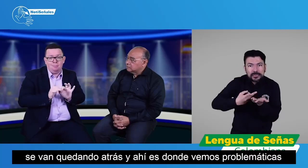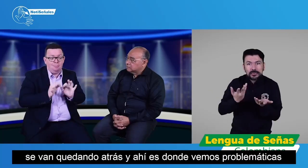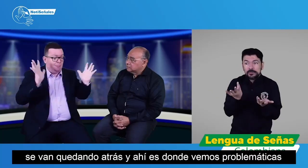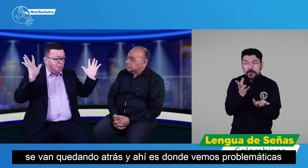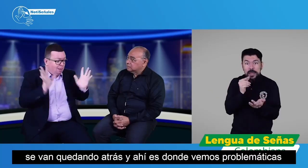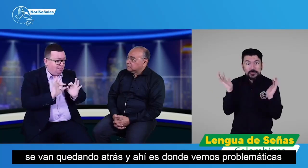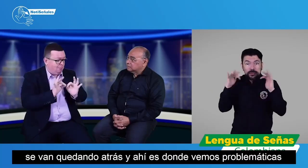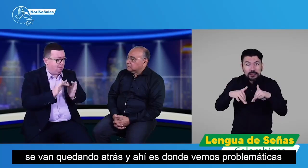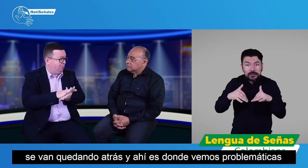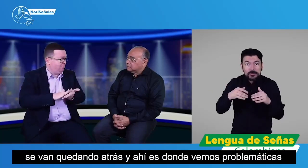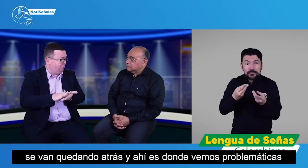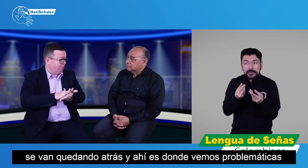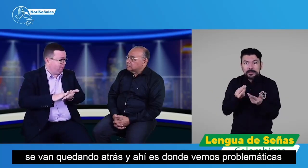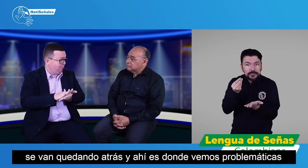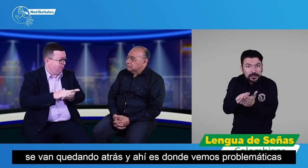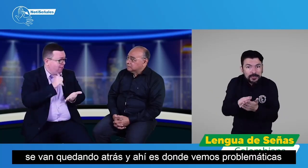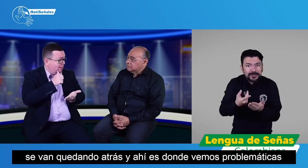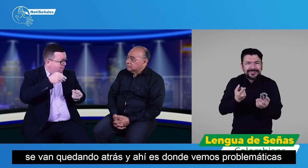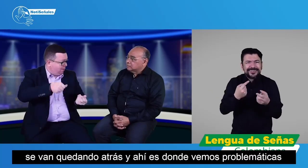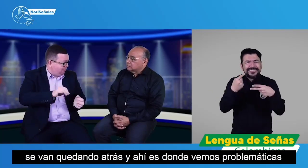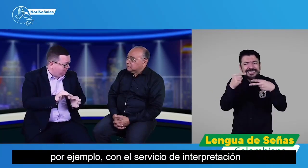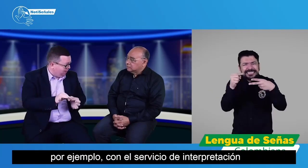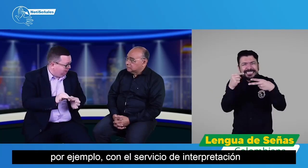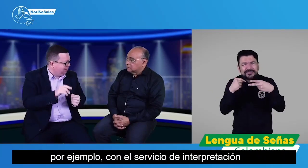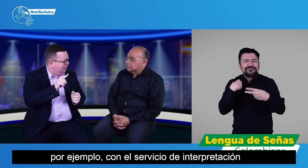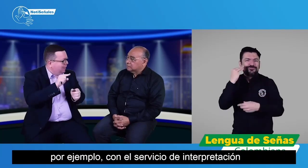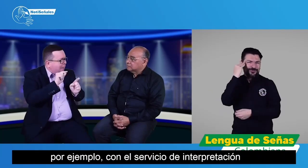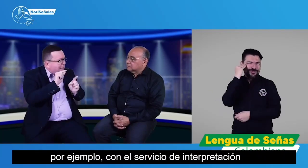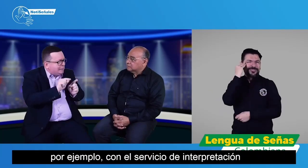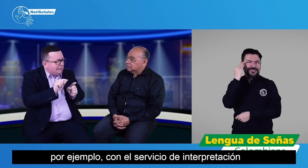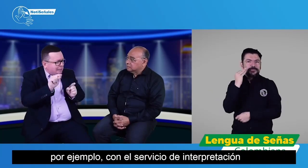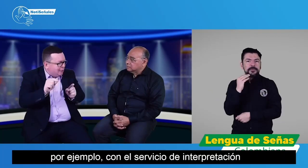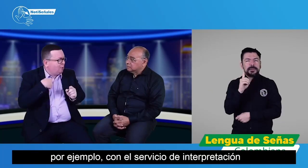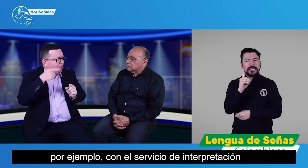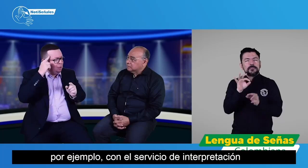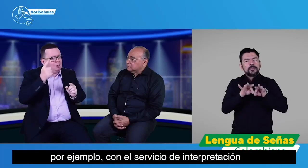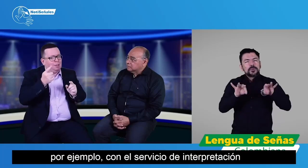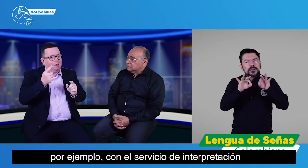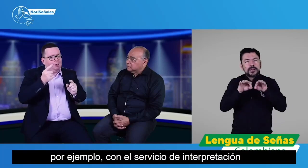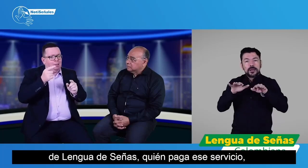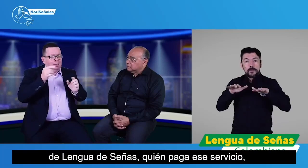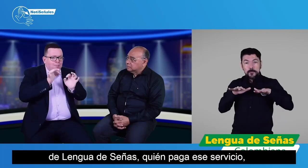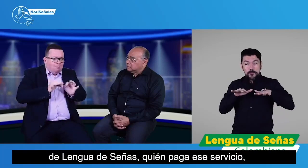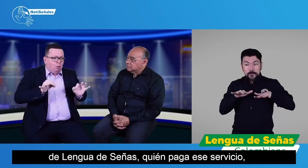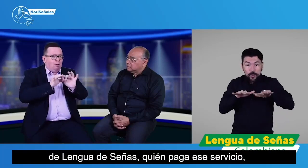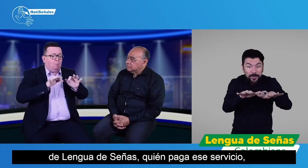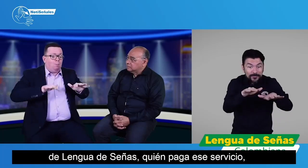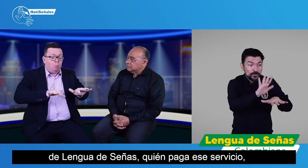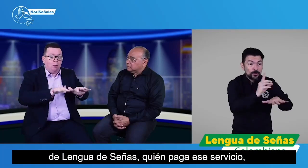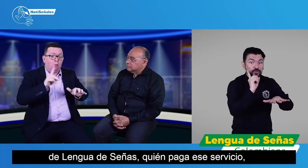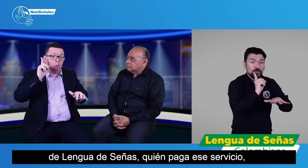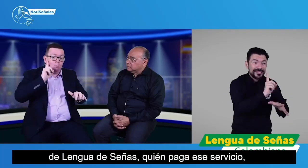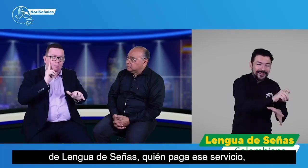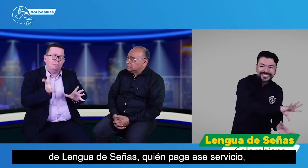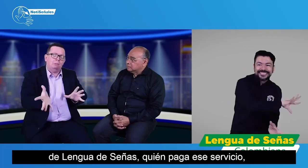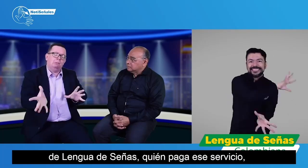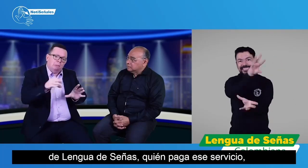quedando atrás y ahí es donde vemos problemáticas, por ejemplo con el servicio de interpretación de lengua de señas, ¿quién paga ese servicio?